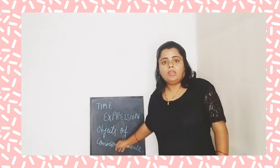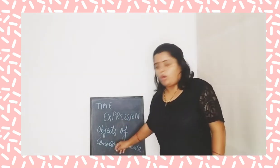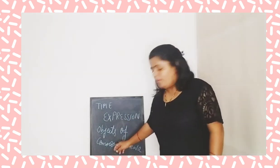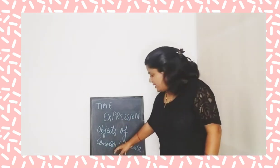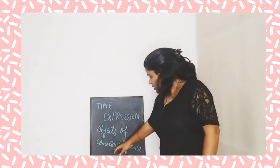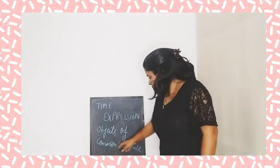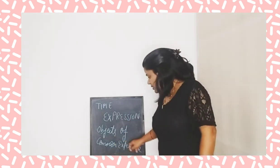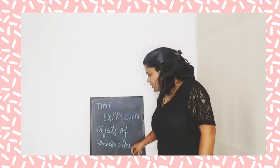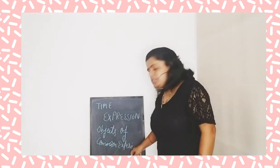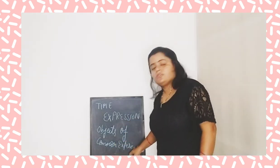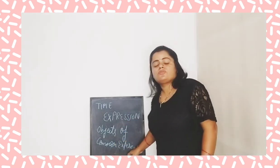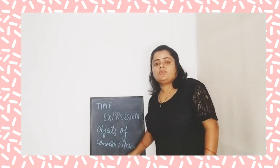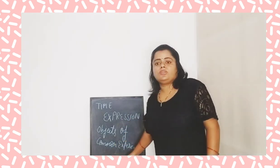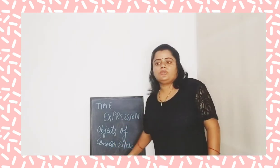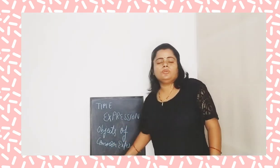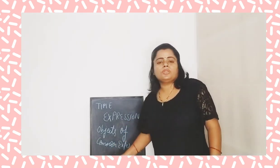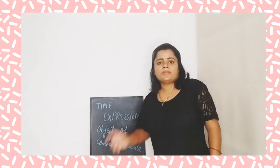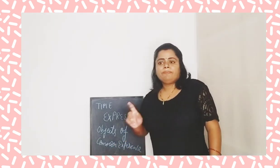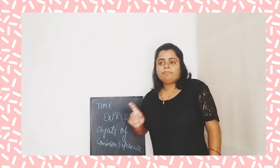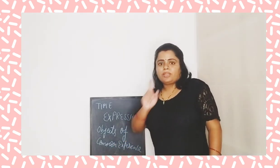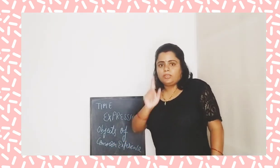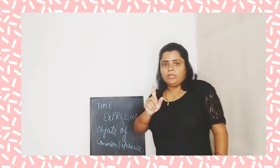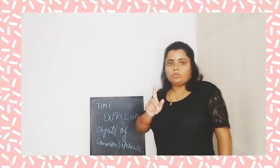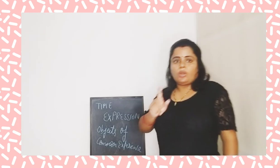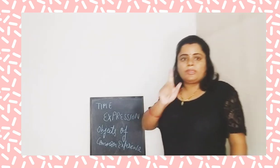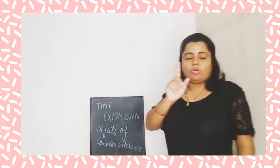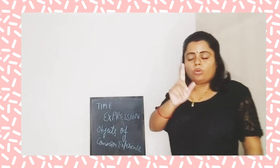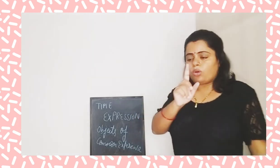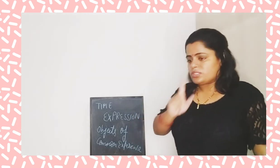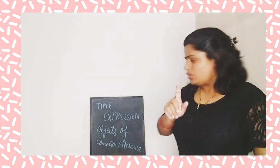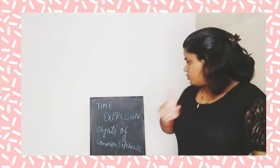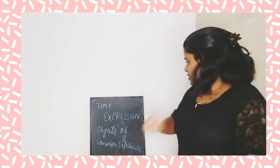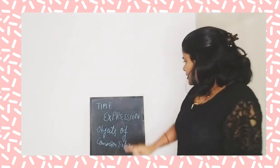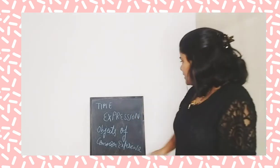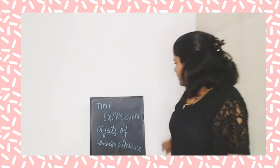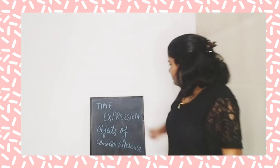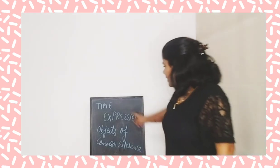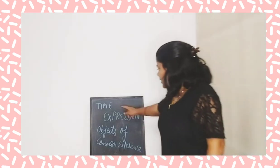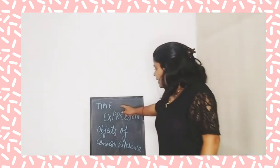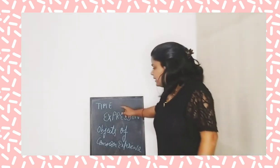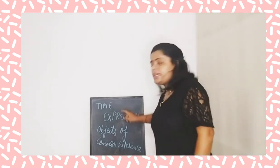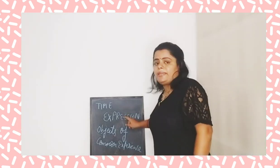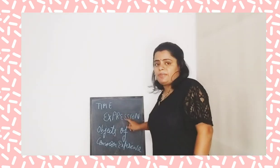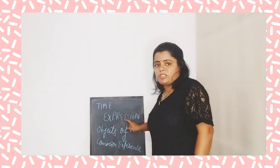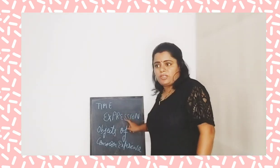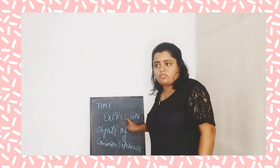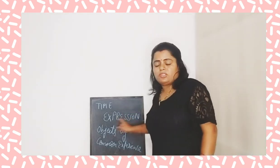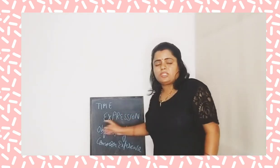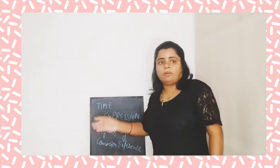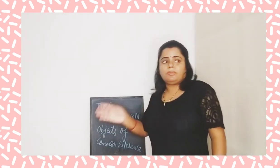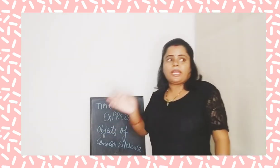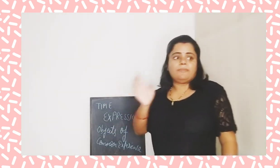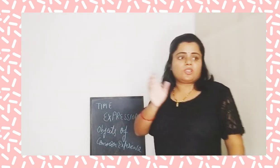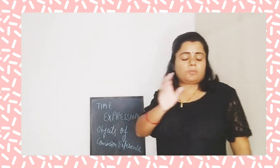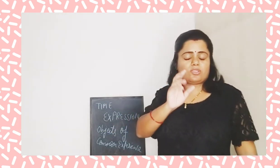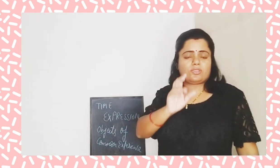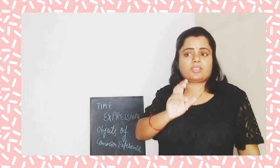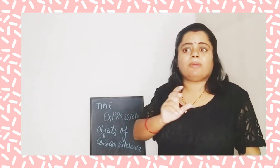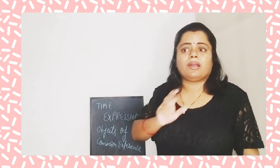कॉमन एक्सपीरियंसेस वी यूज द. तो अभी दो कौन से यूजेस कर रहे हैं, पहला टाइम एक्सप्रेशंस. जब हम टाइम एक्सप्रेशंस की बात कर